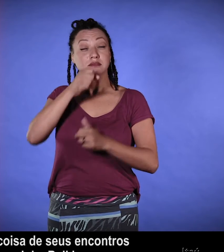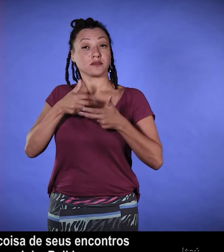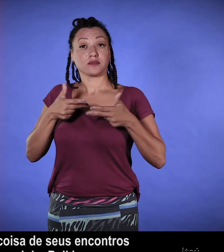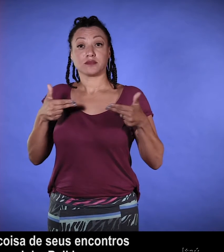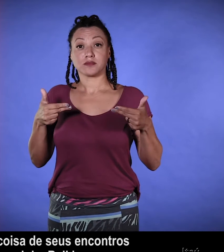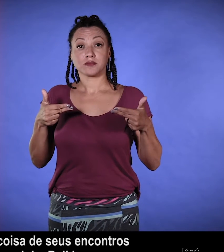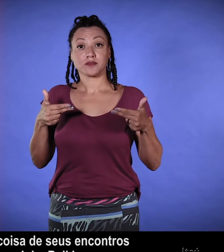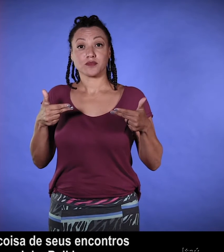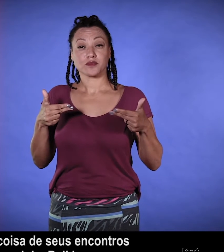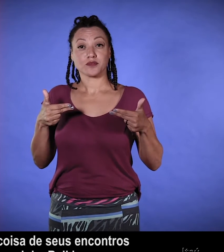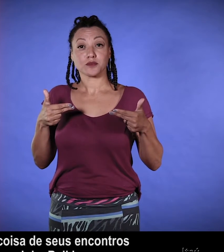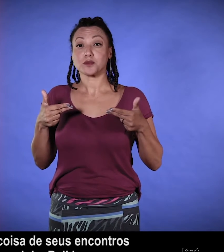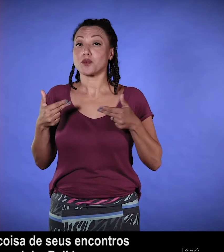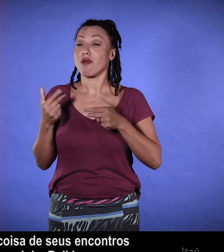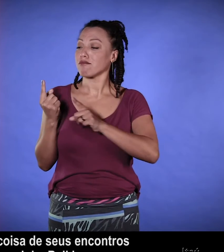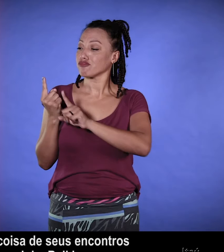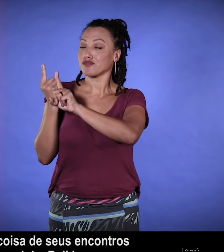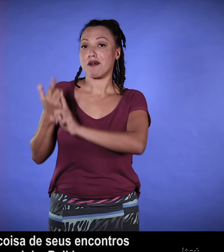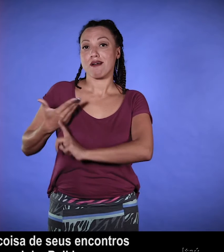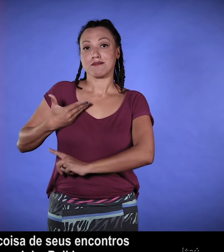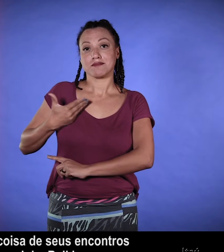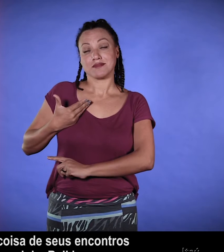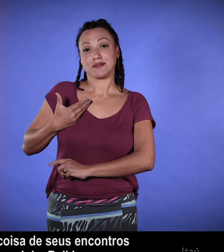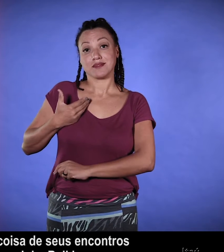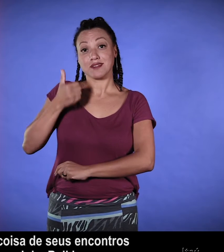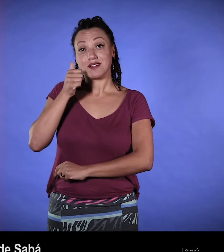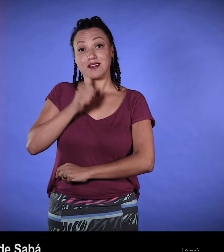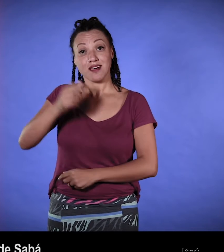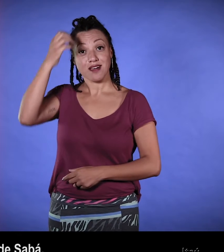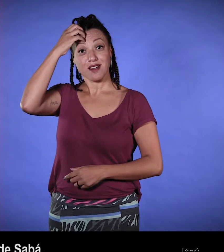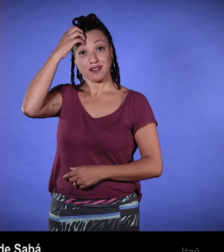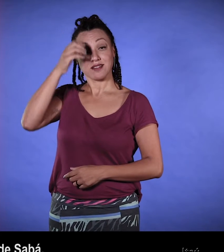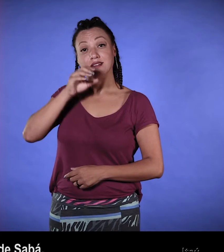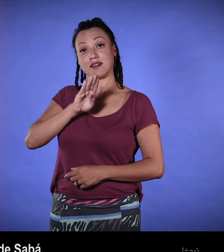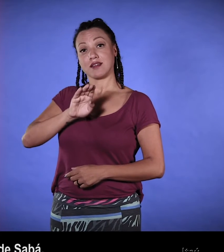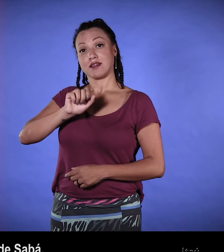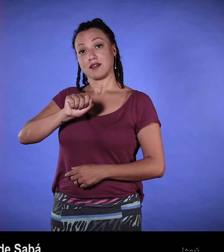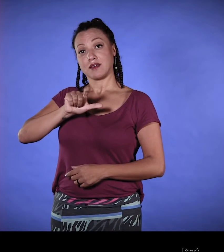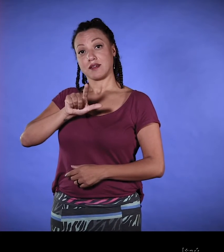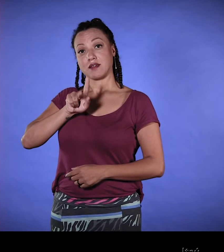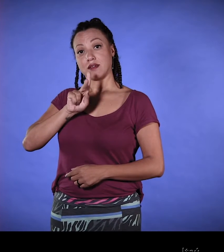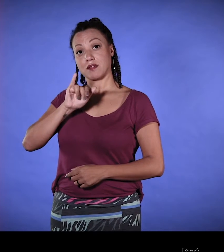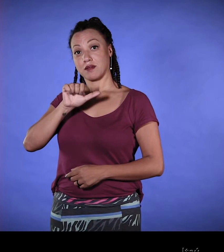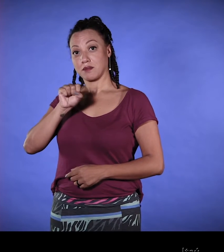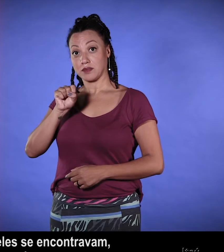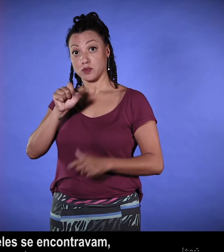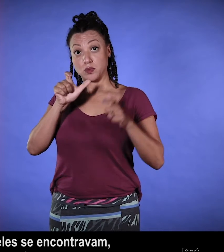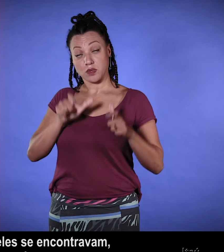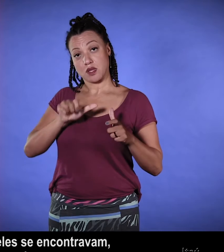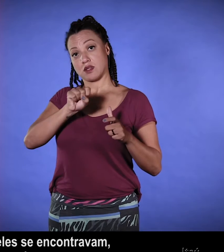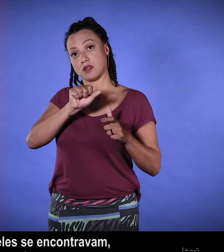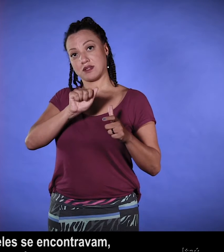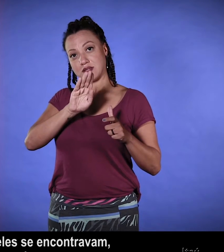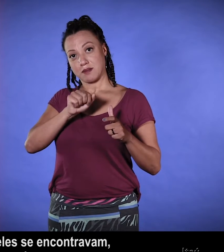muita coisa de seus encontros de amizade com a rainha Balkis, que é a rainha de Sabá. E